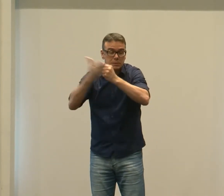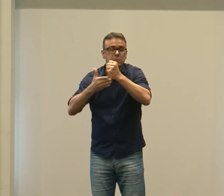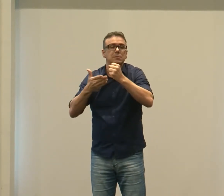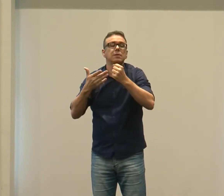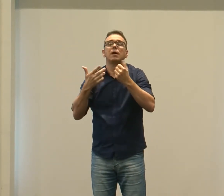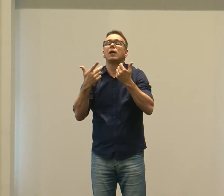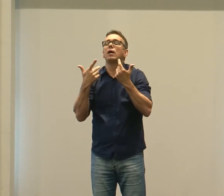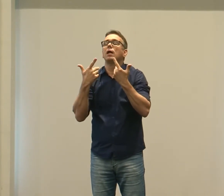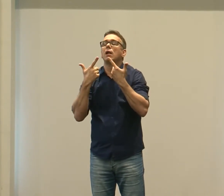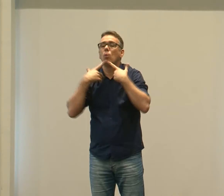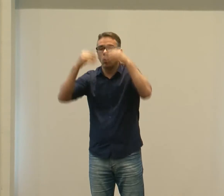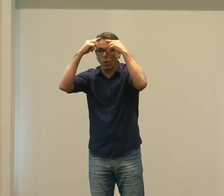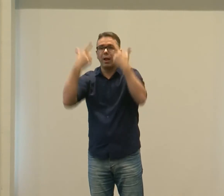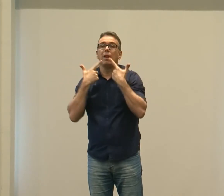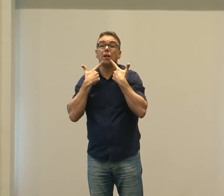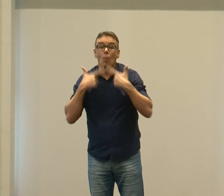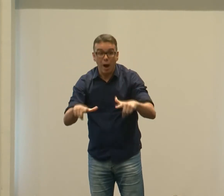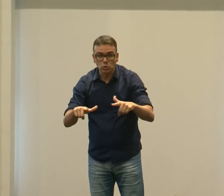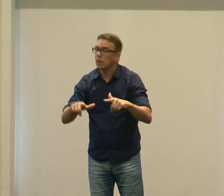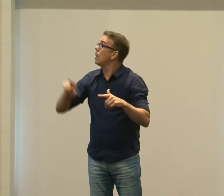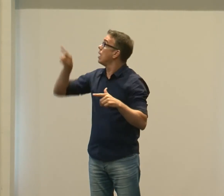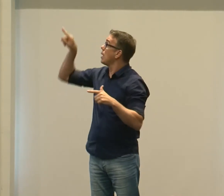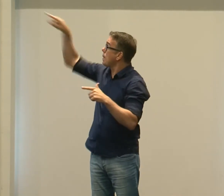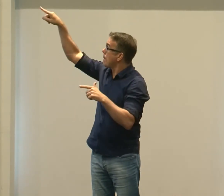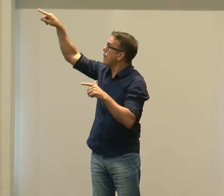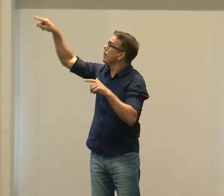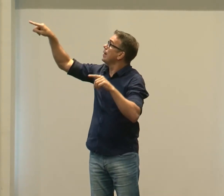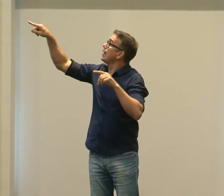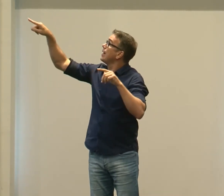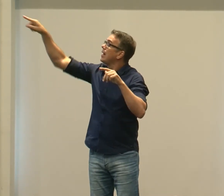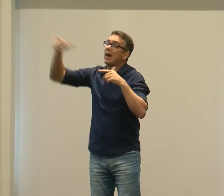Bom, a minha base teórica é na aquisição da linguagem,